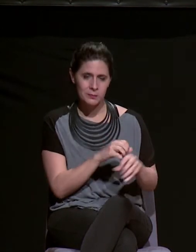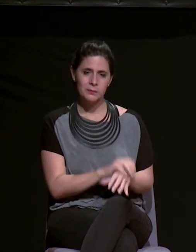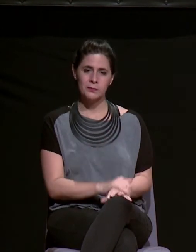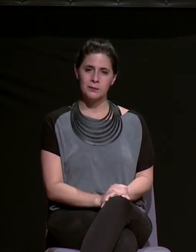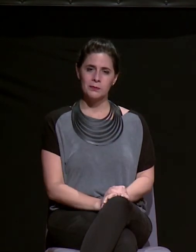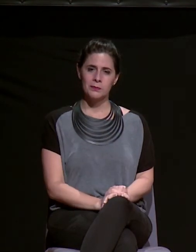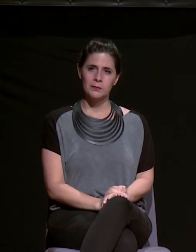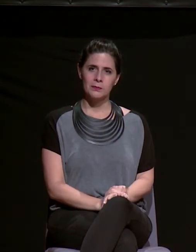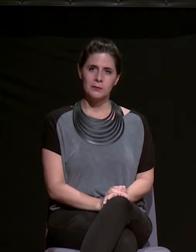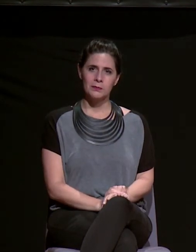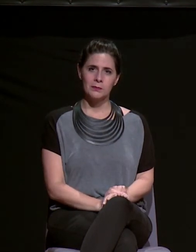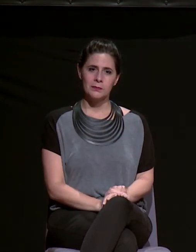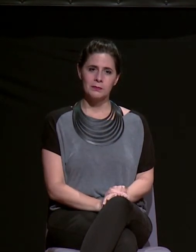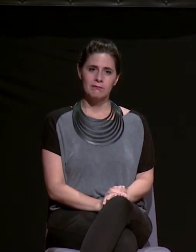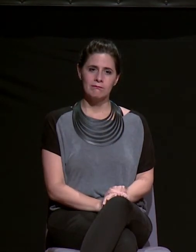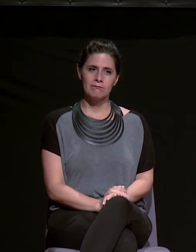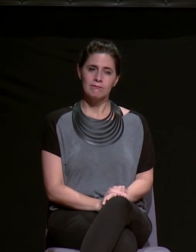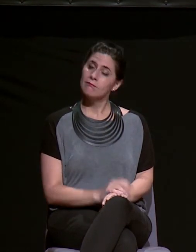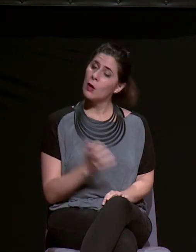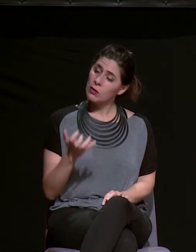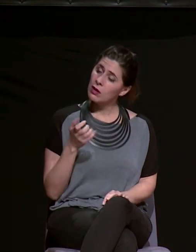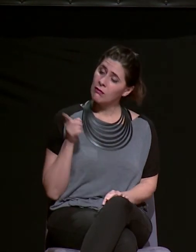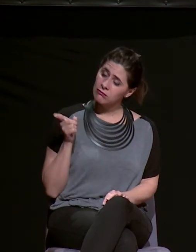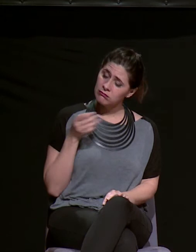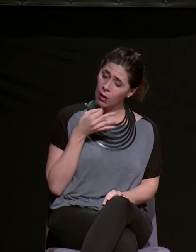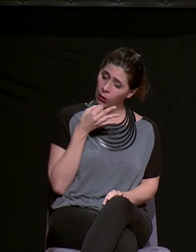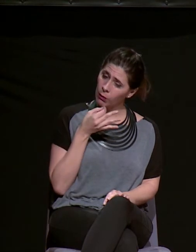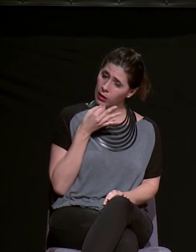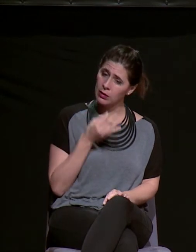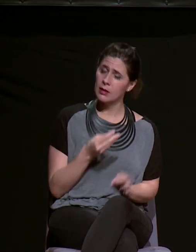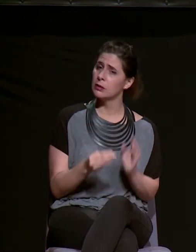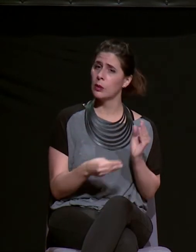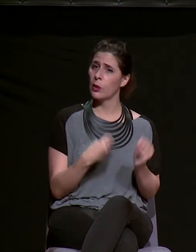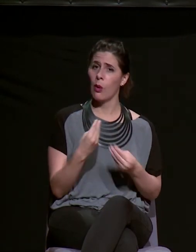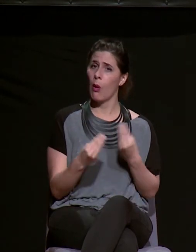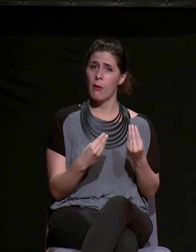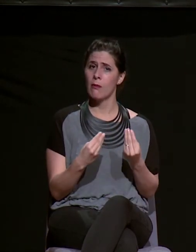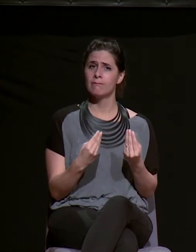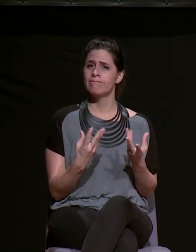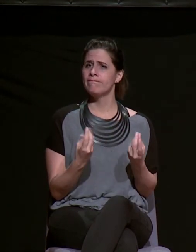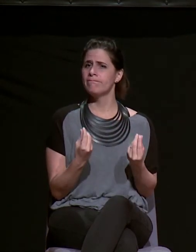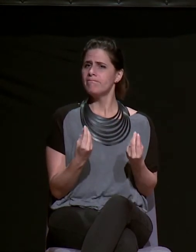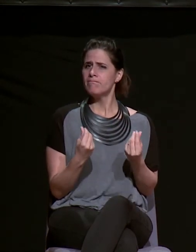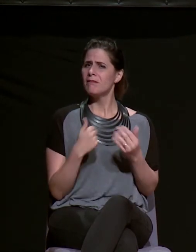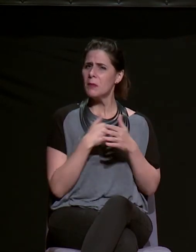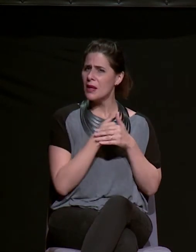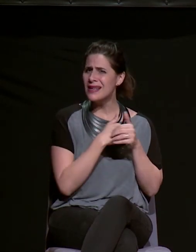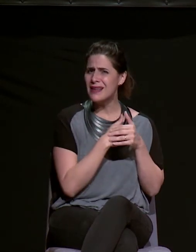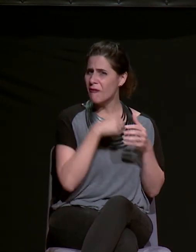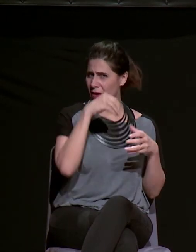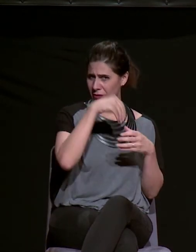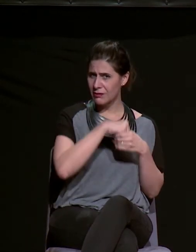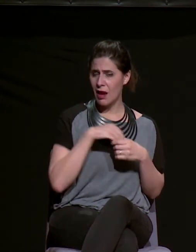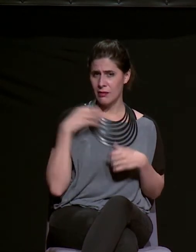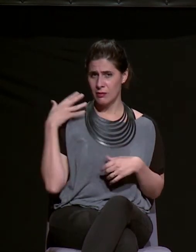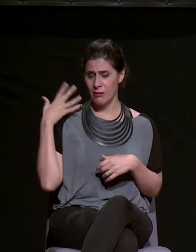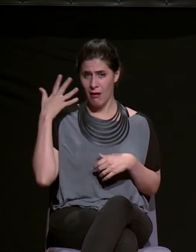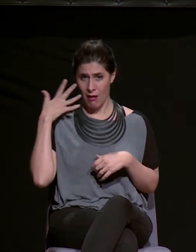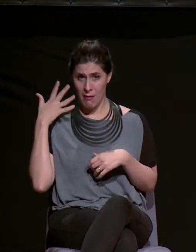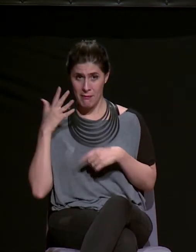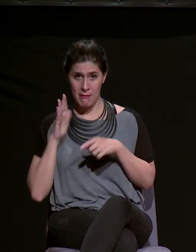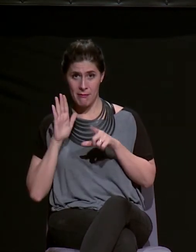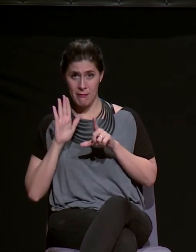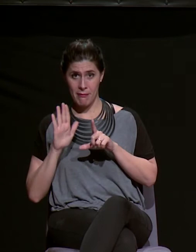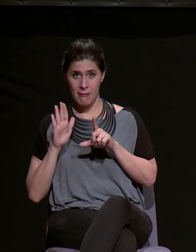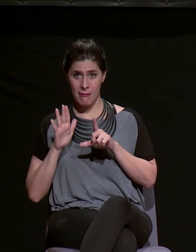E eu queria que você comentasse um pouco sobre o lugar desse afeto, tanto na sua apresentação agora, mas nesse contato